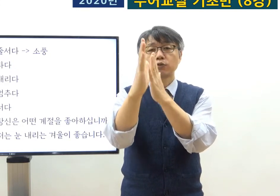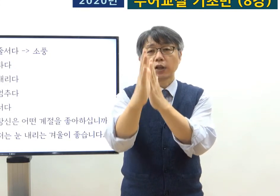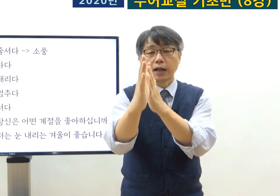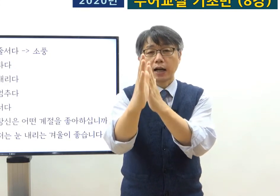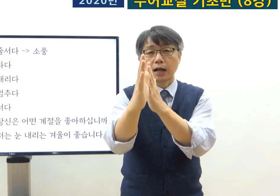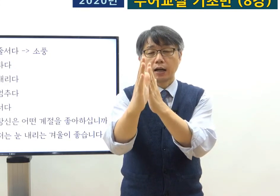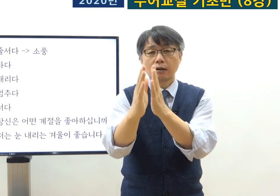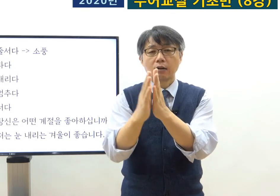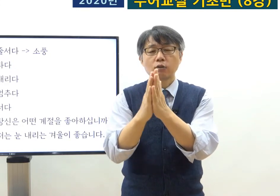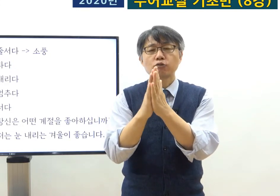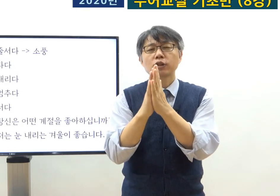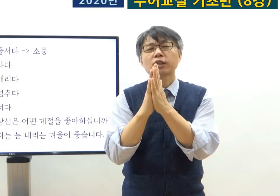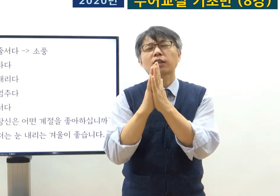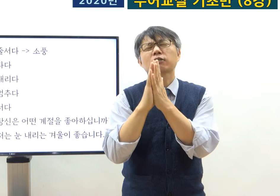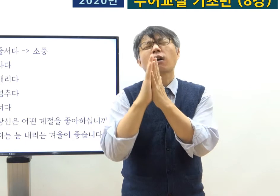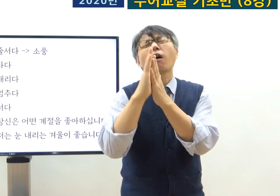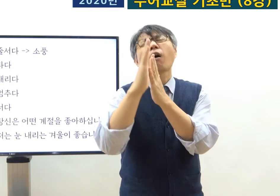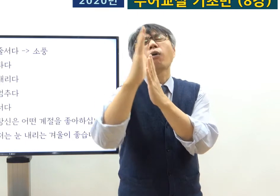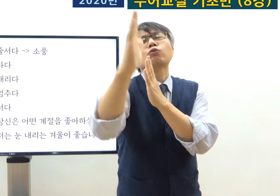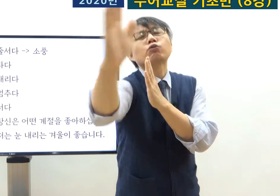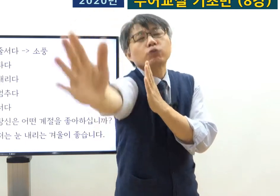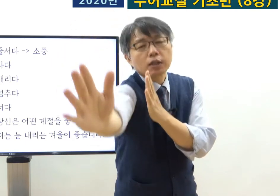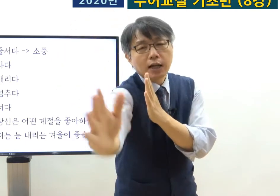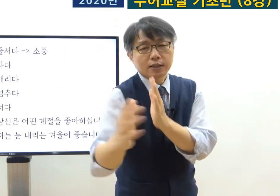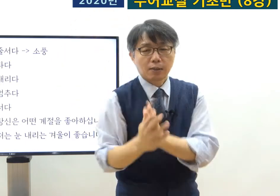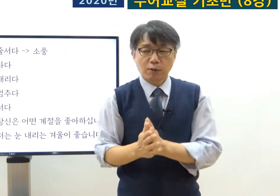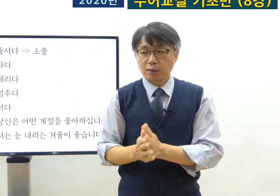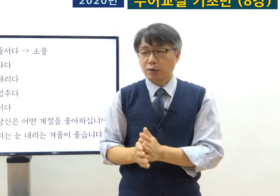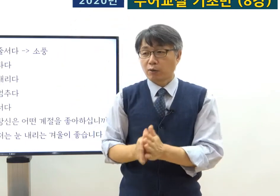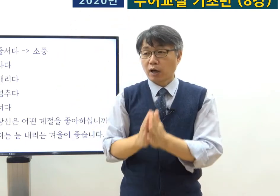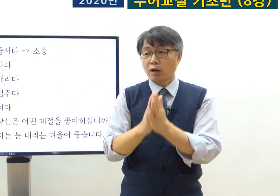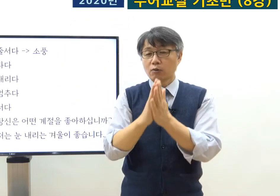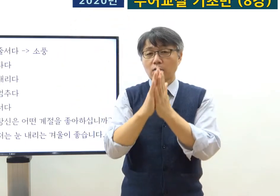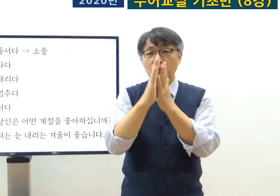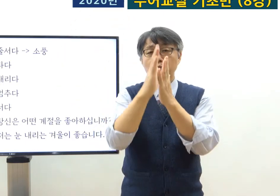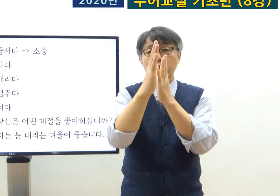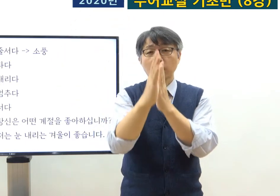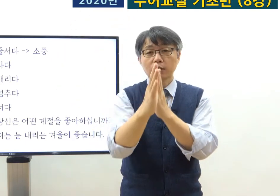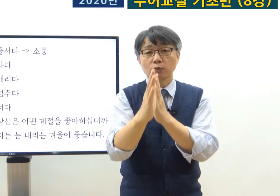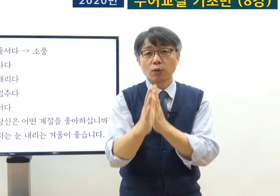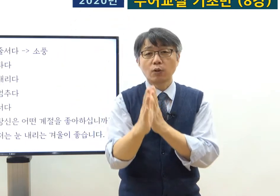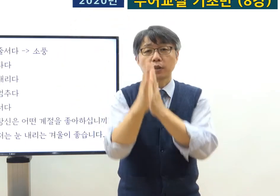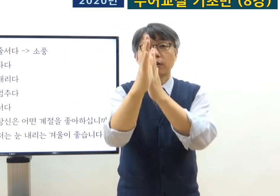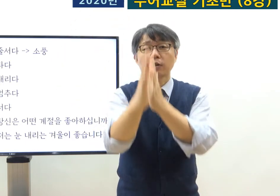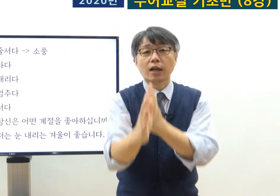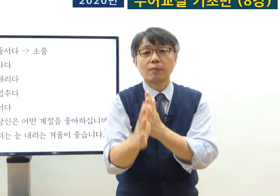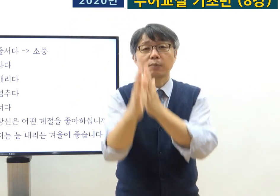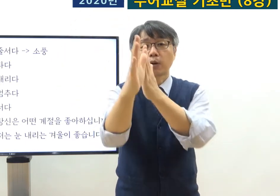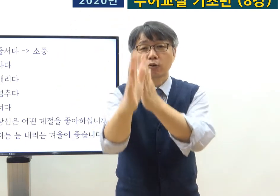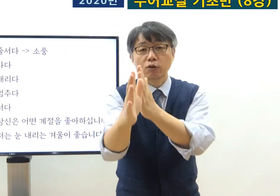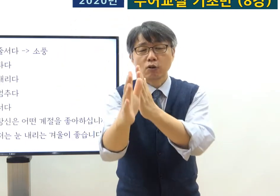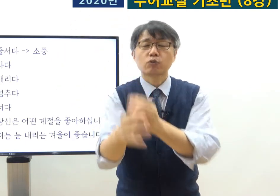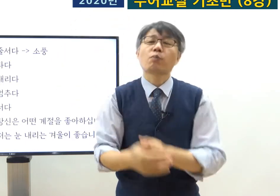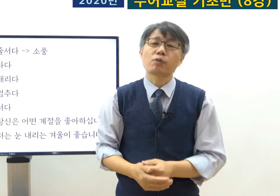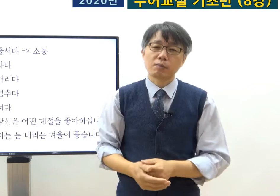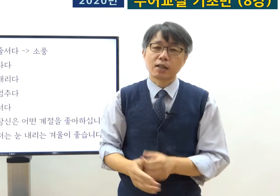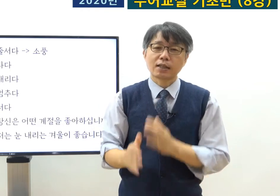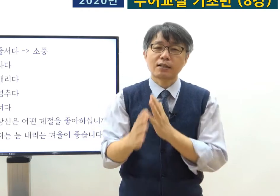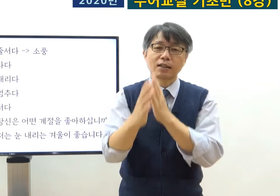줄서다. 줄이 길다는 줄서다 이렇게 표현하고요. 줄 서가지고 이렇게 가면 뭐라고요? 소풍입니다. 산을 따라